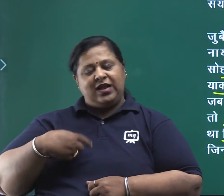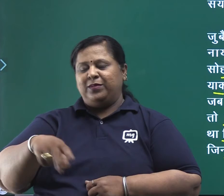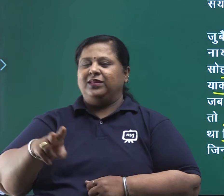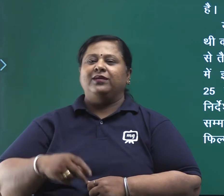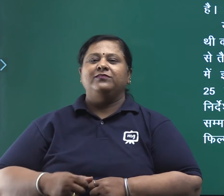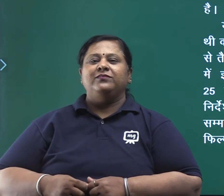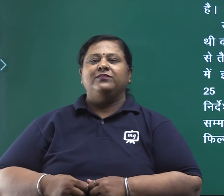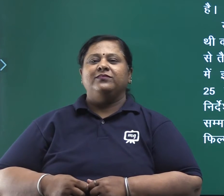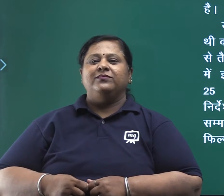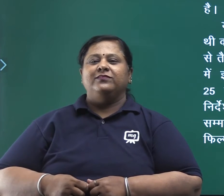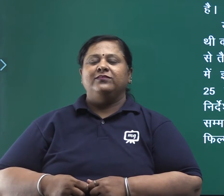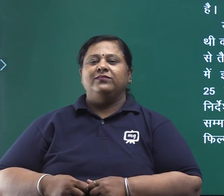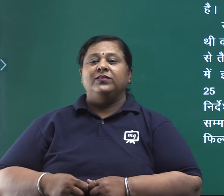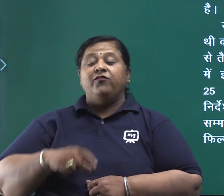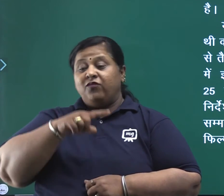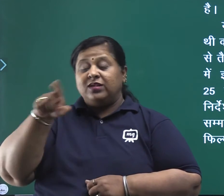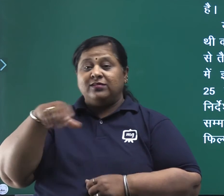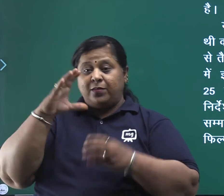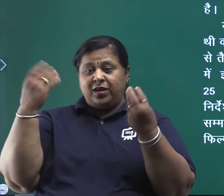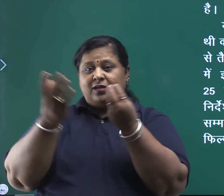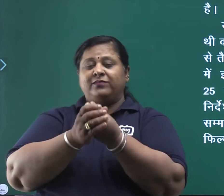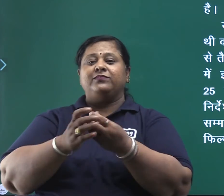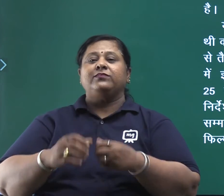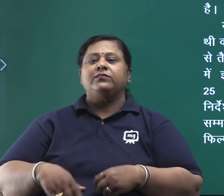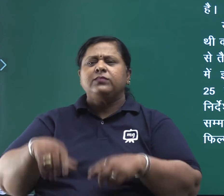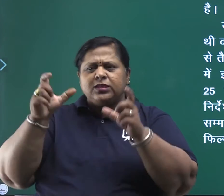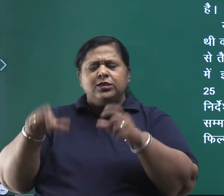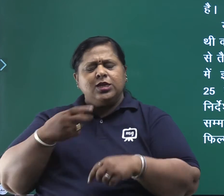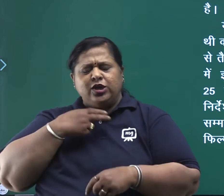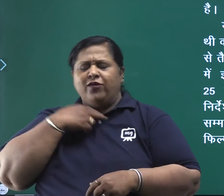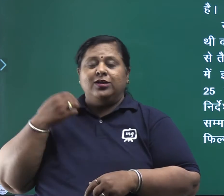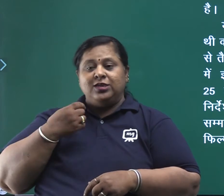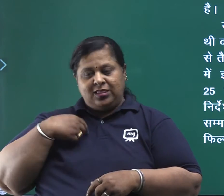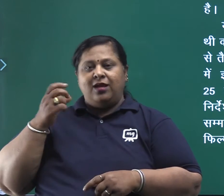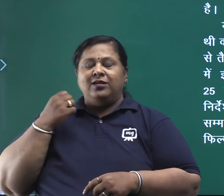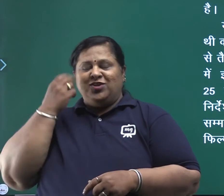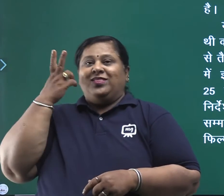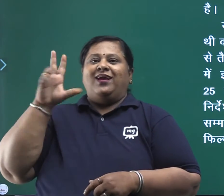हैं। वे सभी सजीव हैं,